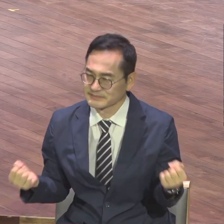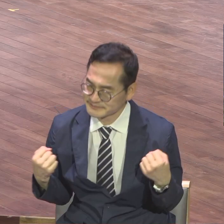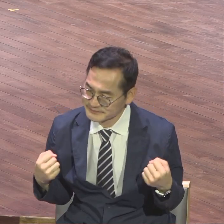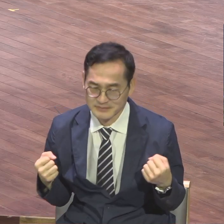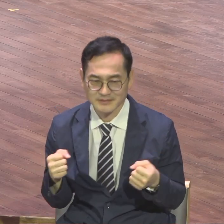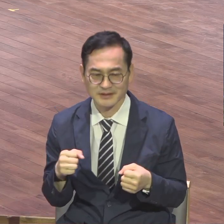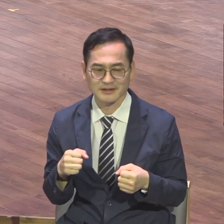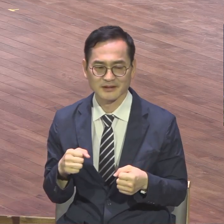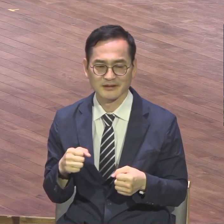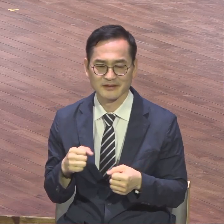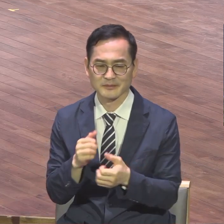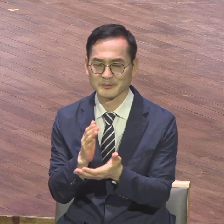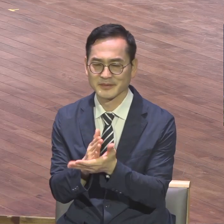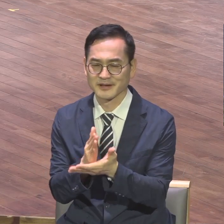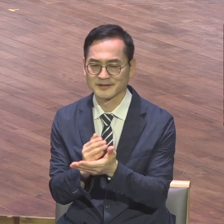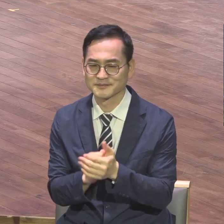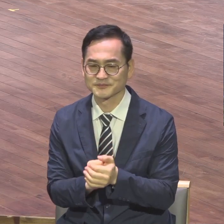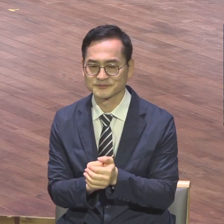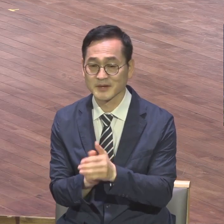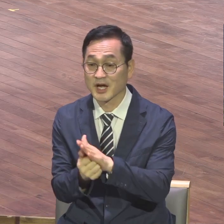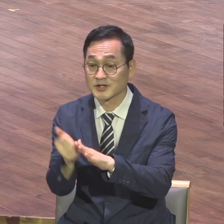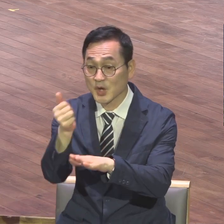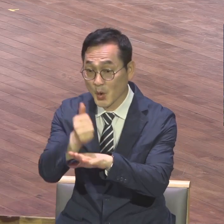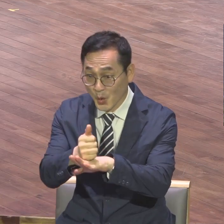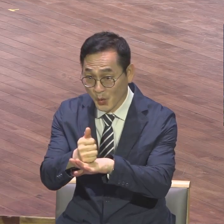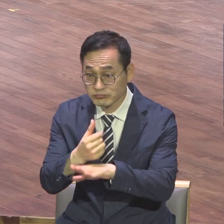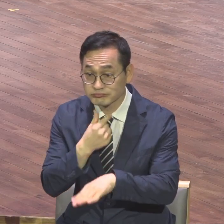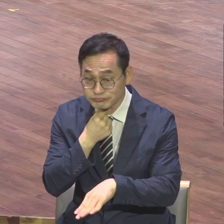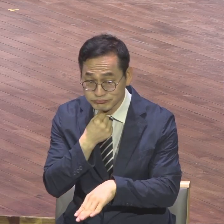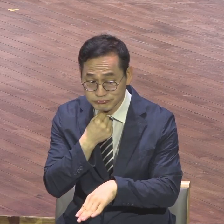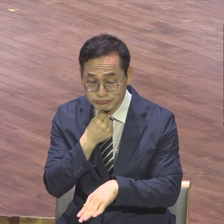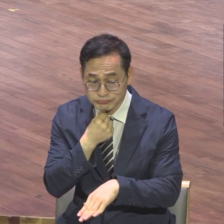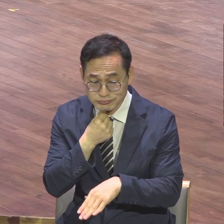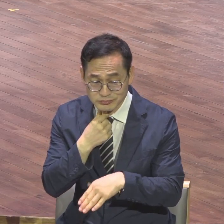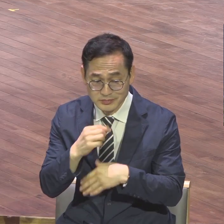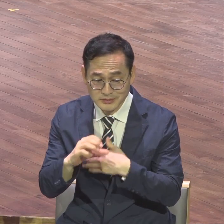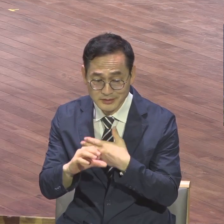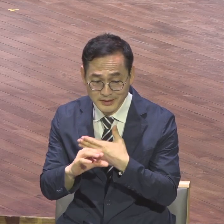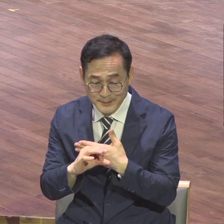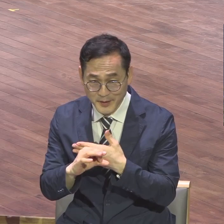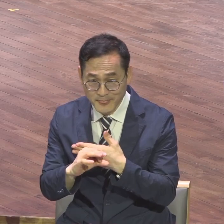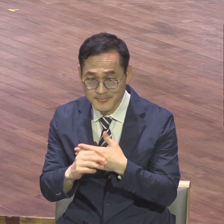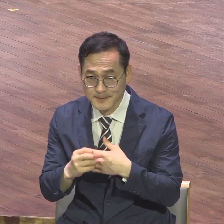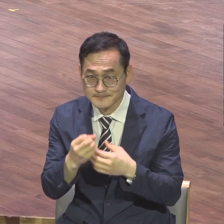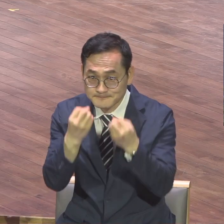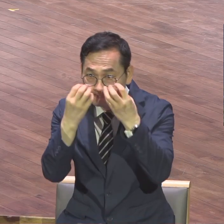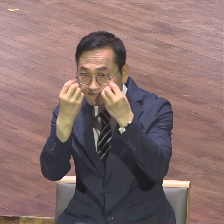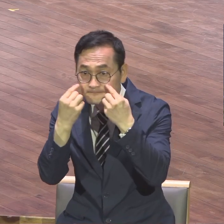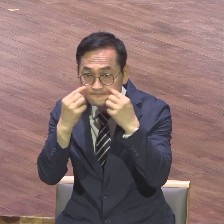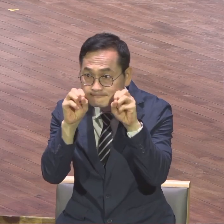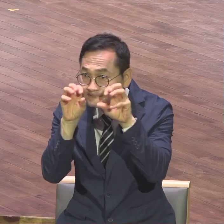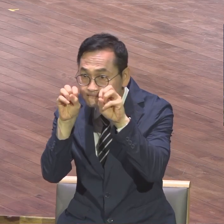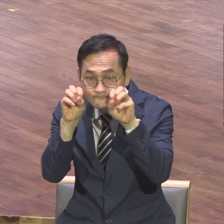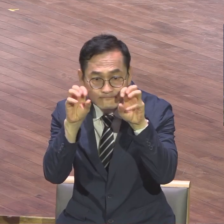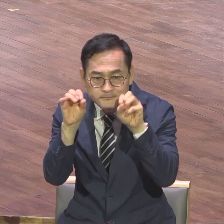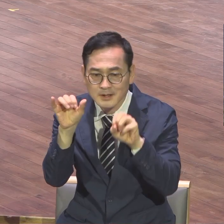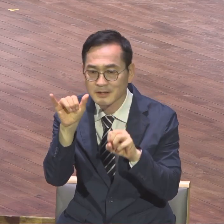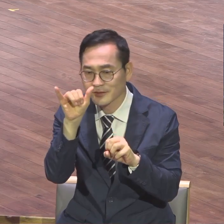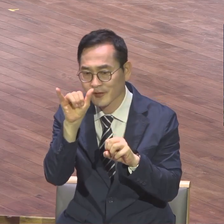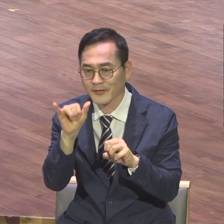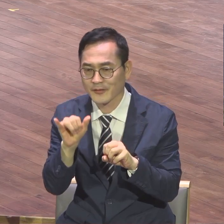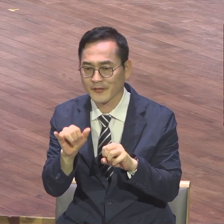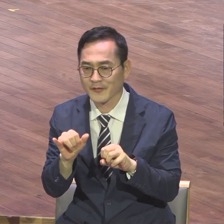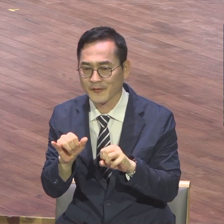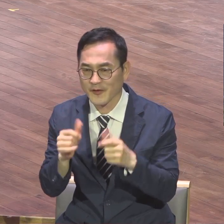사람이 말이요 성공하려고 그러면 성공하는 사람들 특징이 있습니다. 딱 보면 신기가 있어. 뭔가 확신이 있고